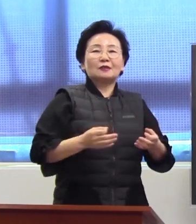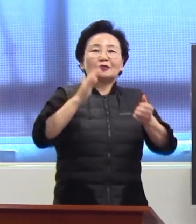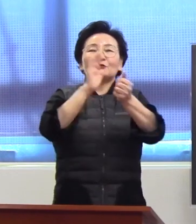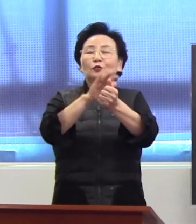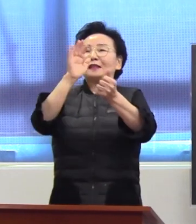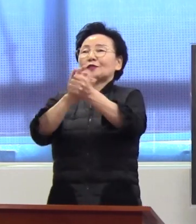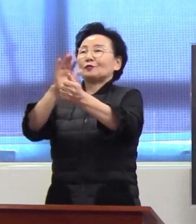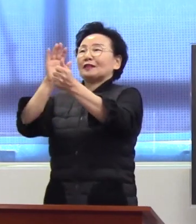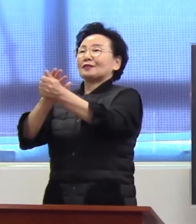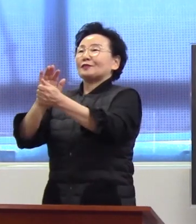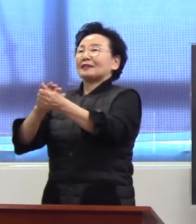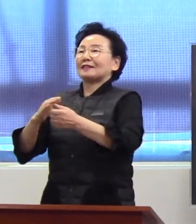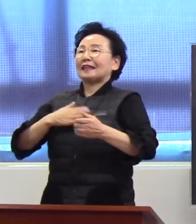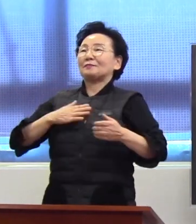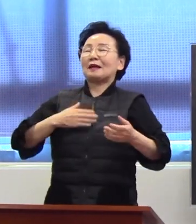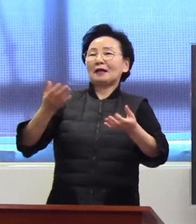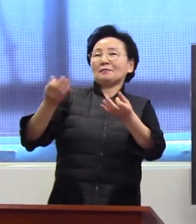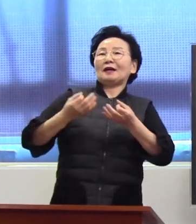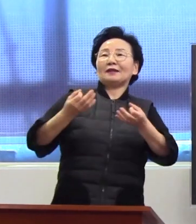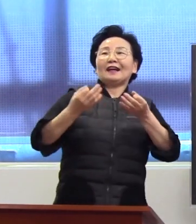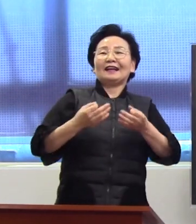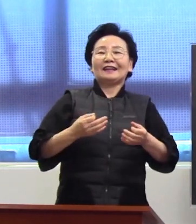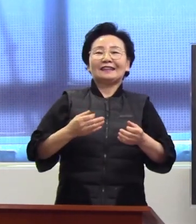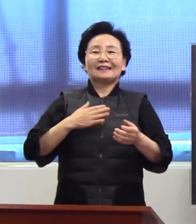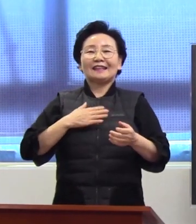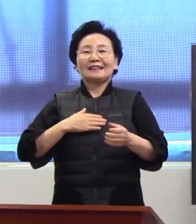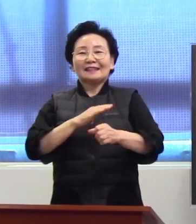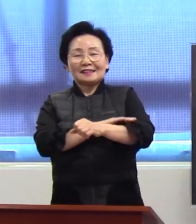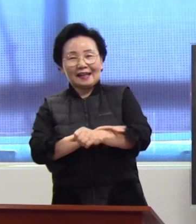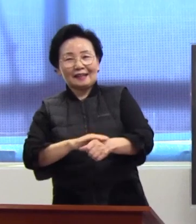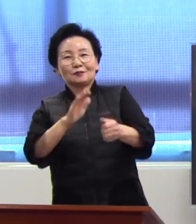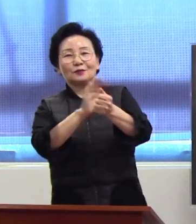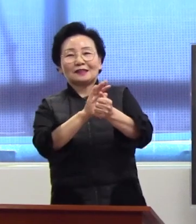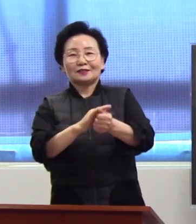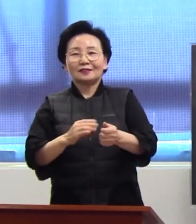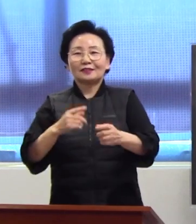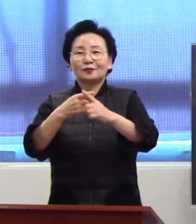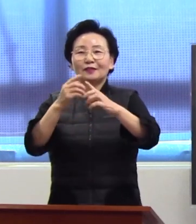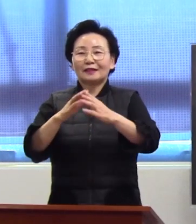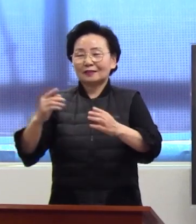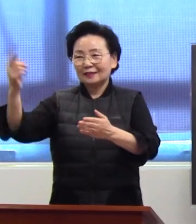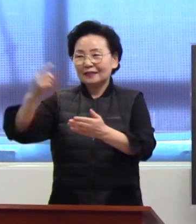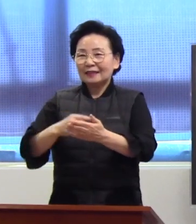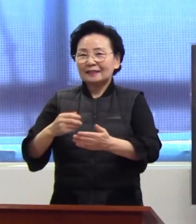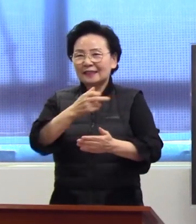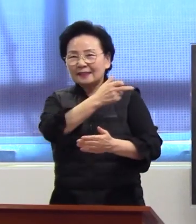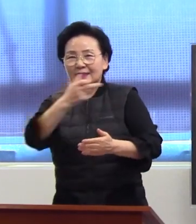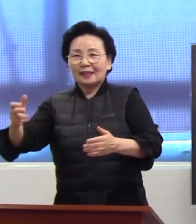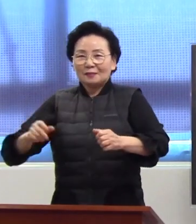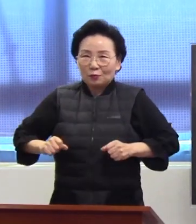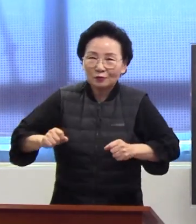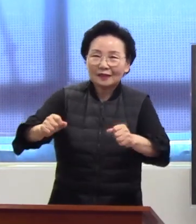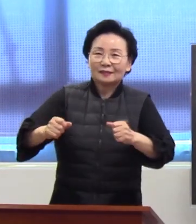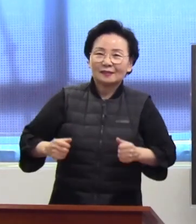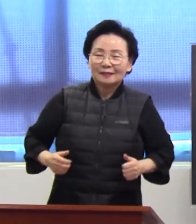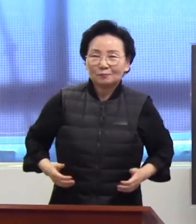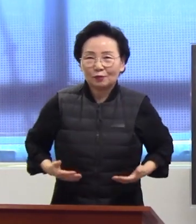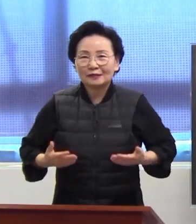자랑하면서 도왔어 나 봐봐 나 잘 도와서 교회 와서 그냥 크게 봉사